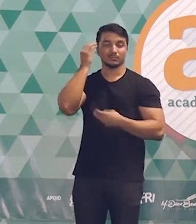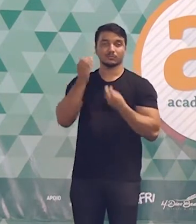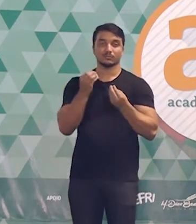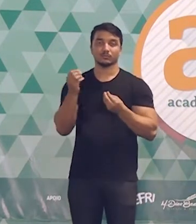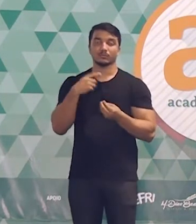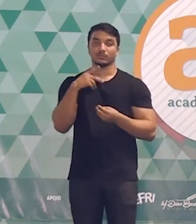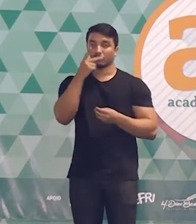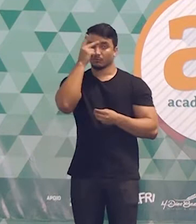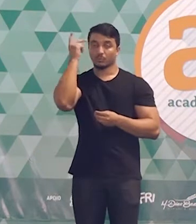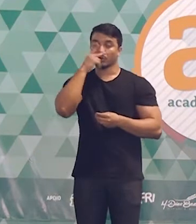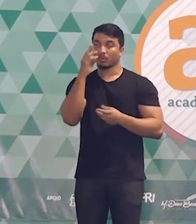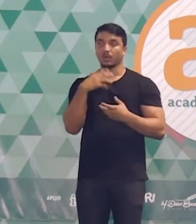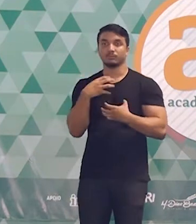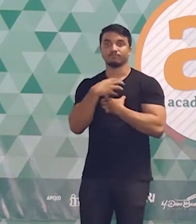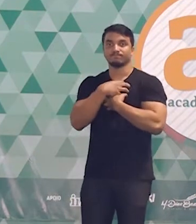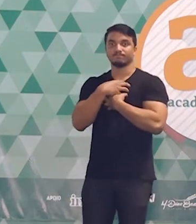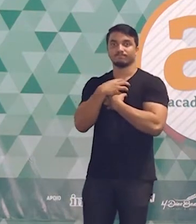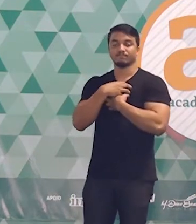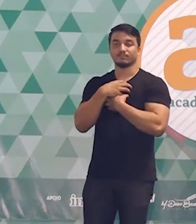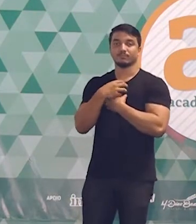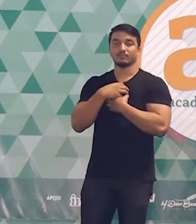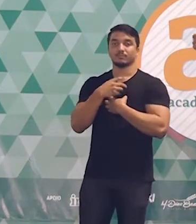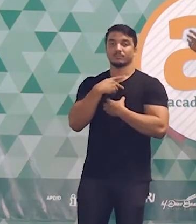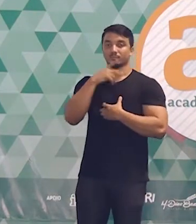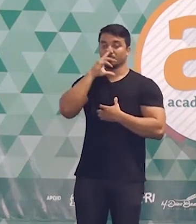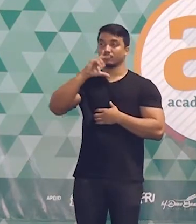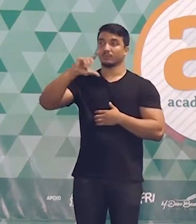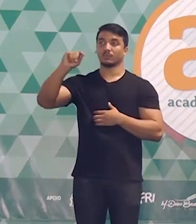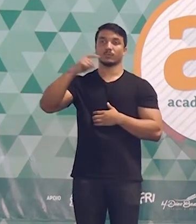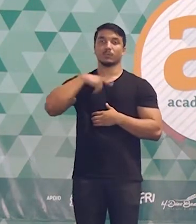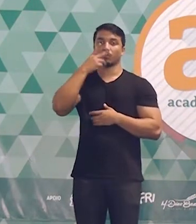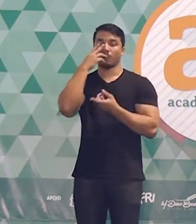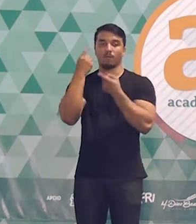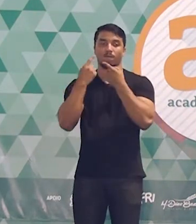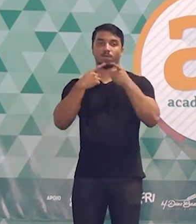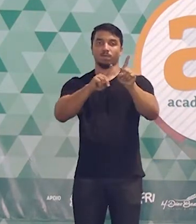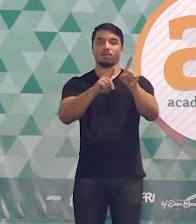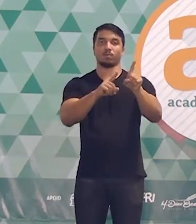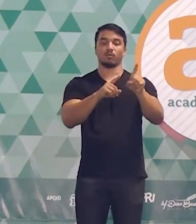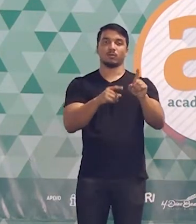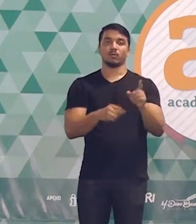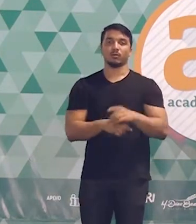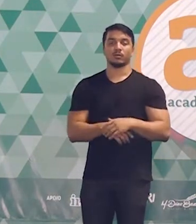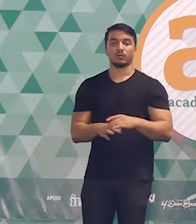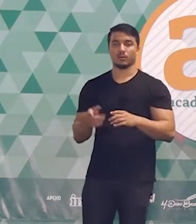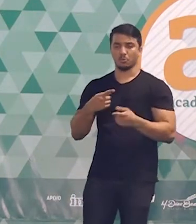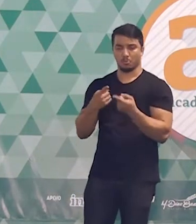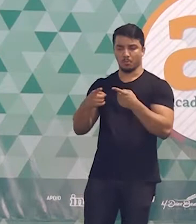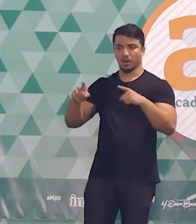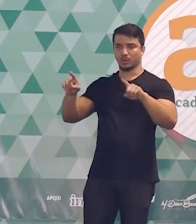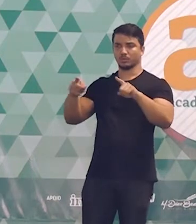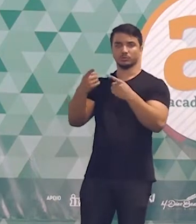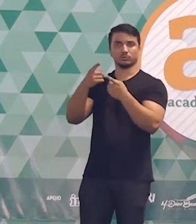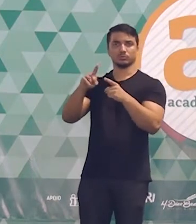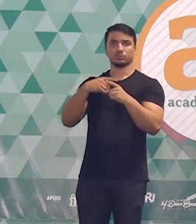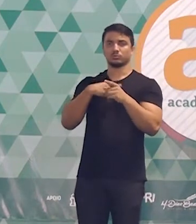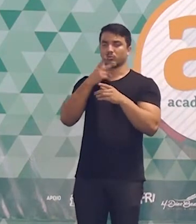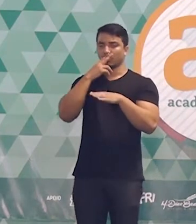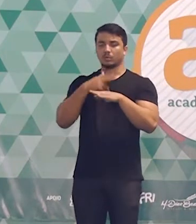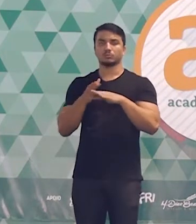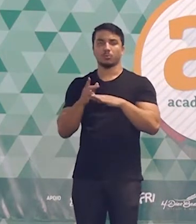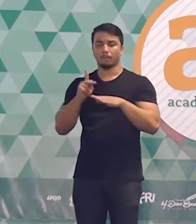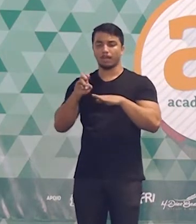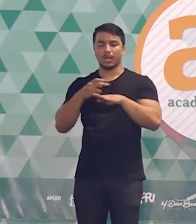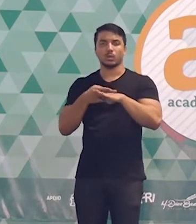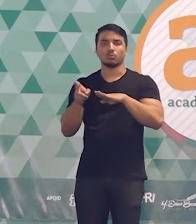E o povo horrorizado. E saiu depois a crítica. O maestro